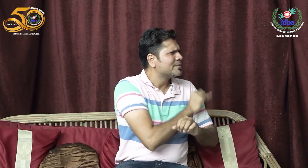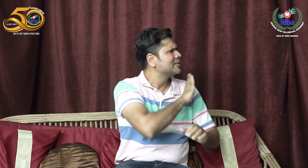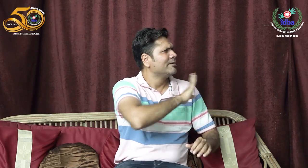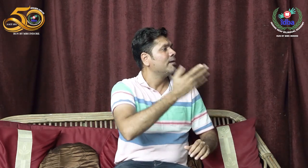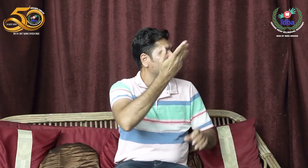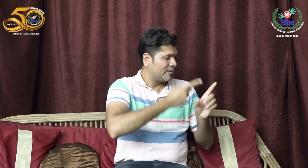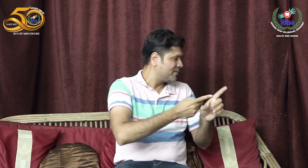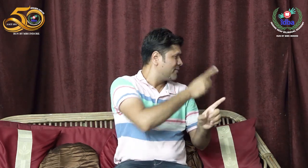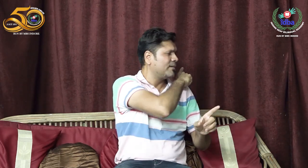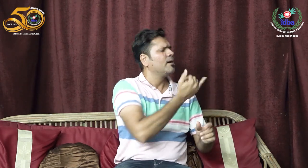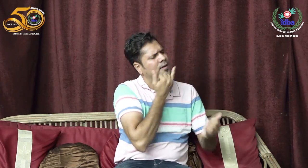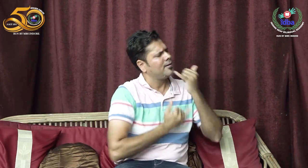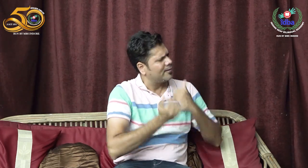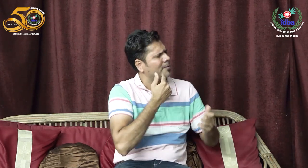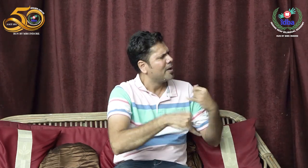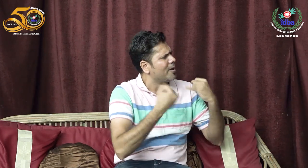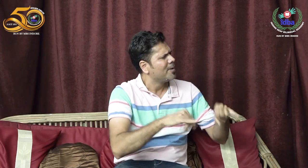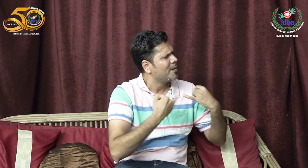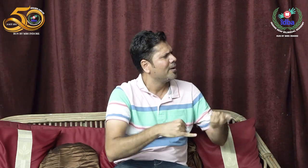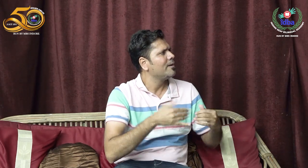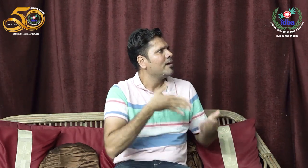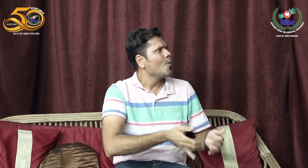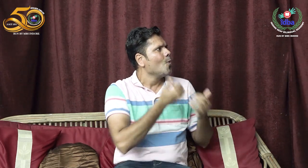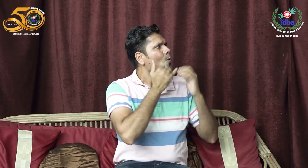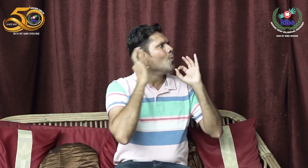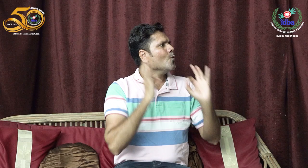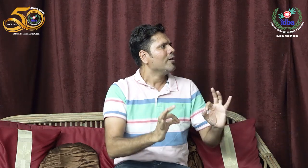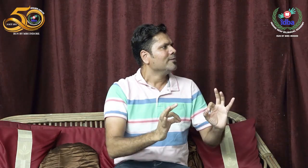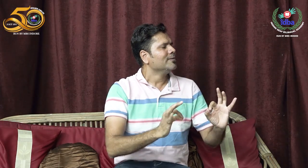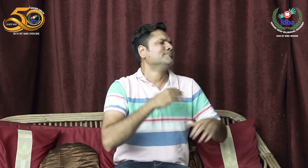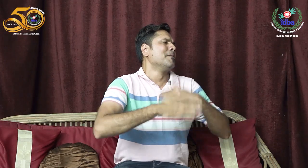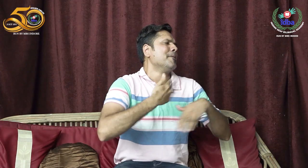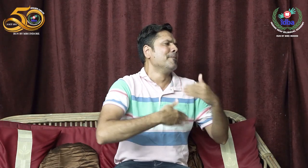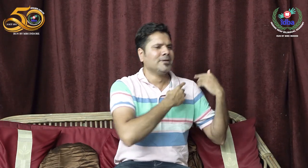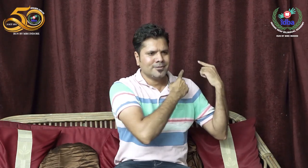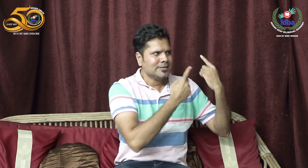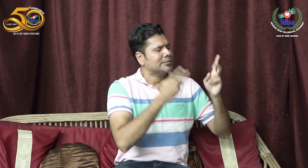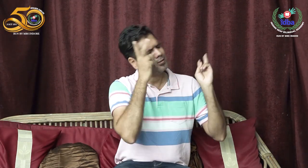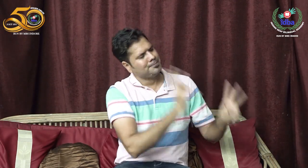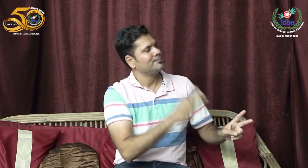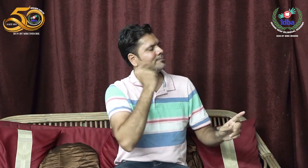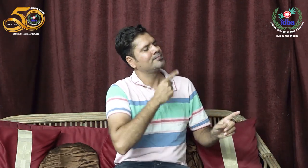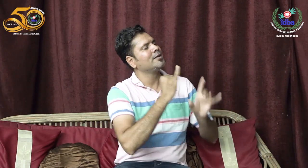करी। 1-2 कुछ गलतियाँ लोगों को लगा था कि हो गई, पर नहीं, बिल्कुल भी गलती नहीं करी। आप बहुत मतलब अच्छे से उन्होंने काम किया।